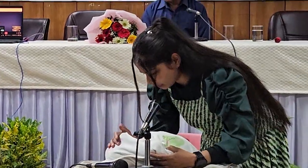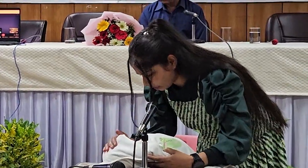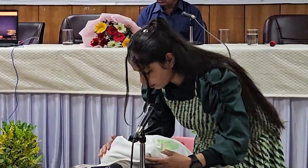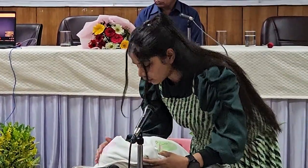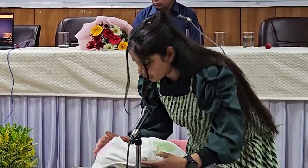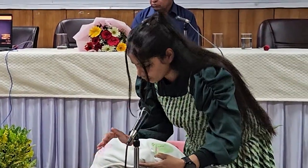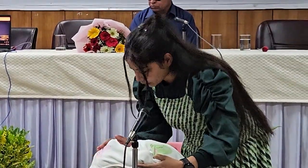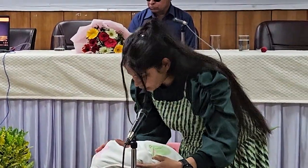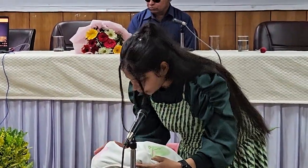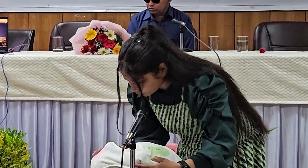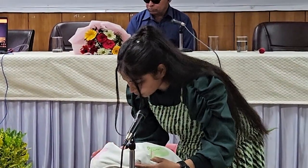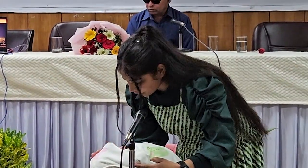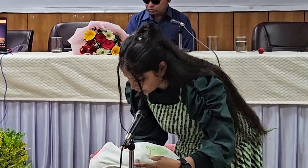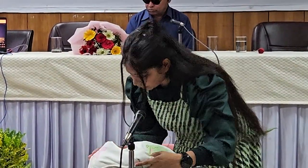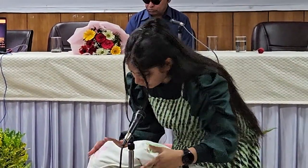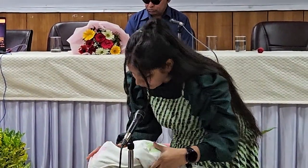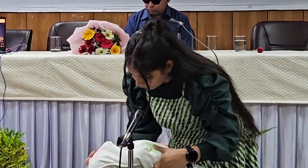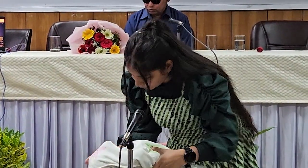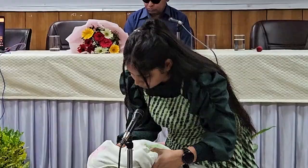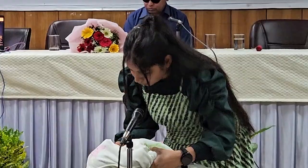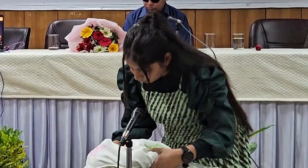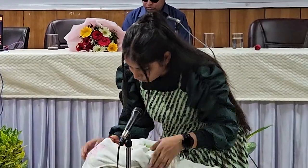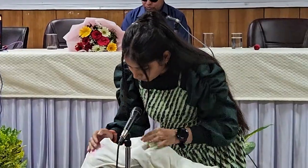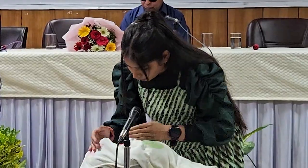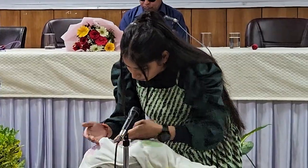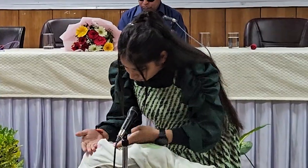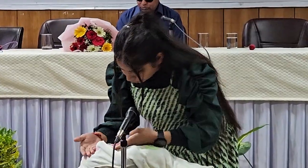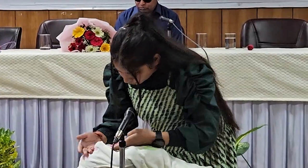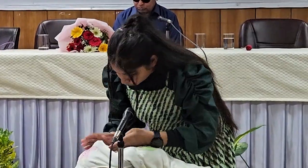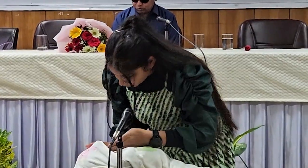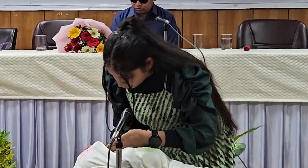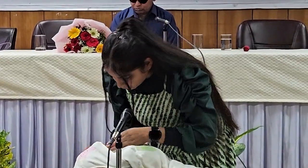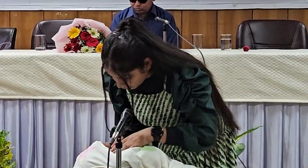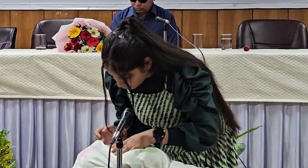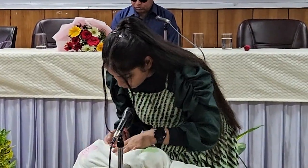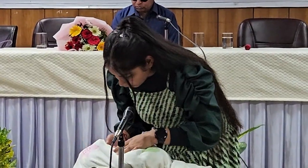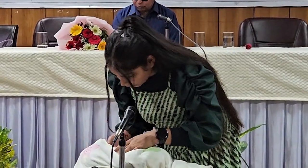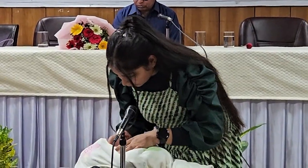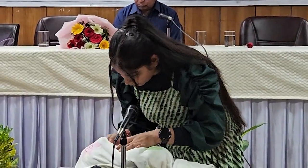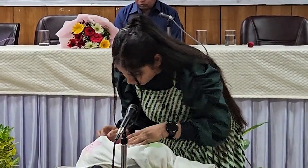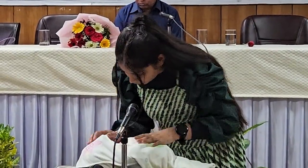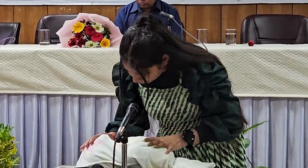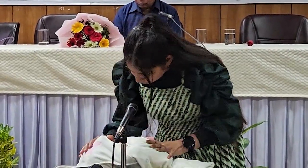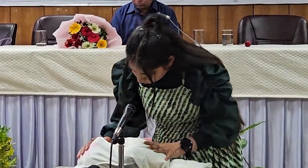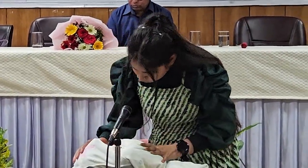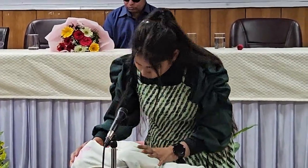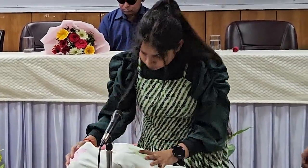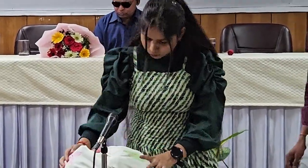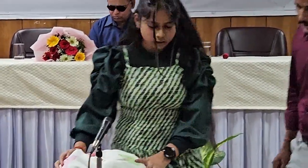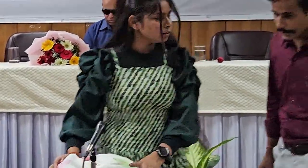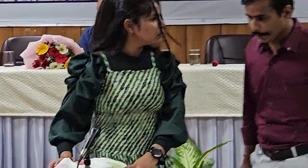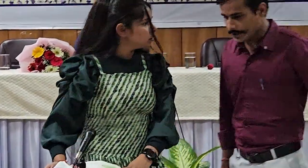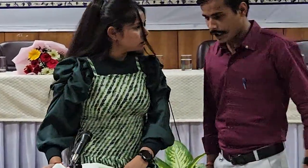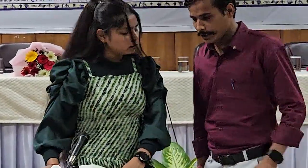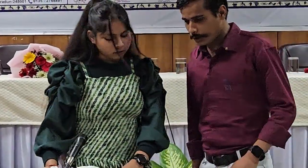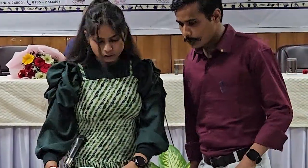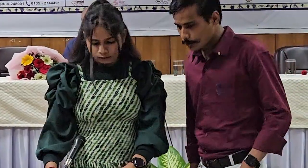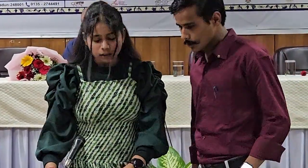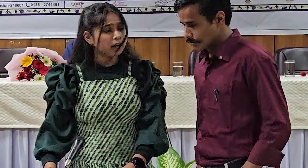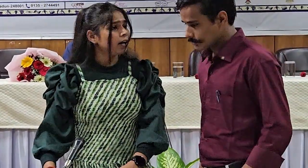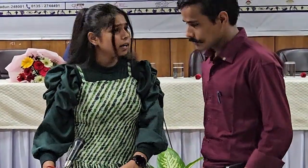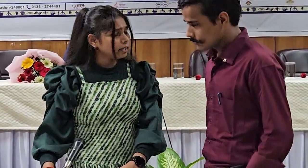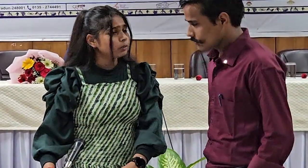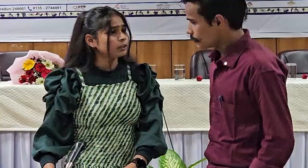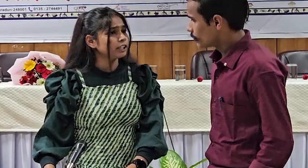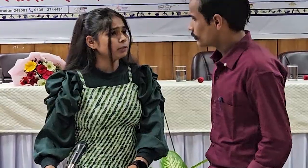उठो बेटा, देखो कितना सुंदर दिन है। हेलन, अरे तुम्हें तो तेज बुखार है। क्या हुआ? तुम इतनी परेशान क्यों